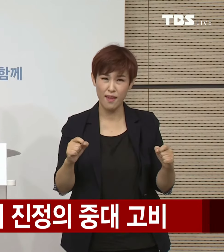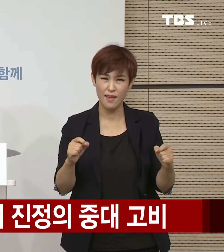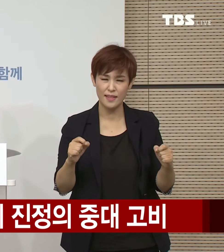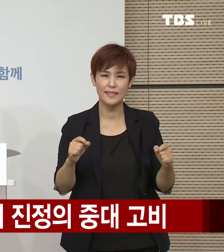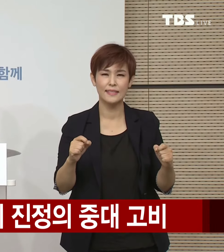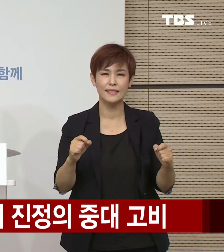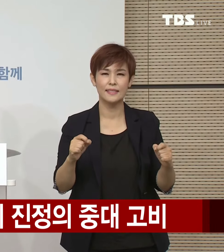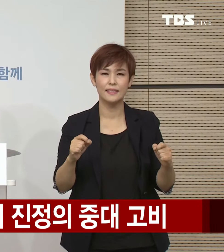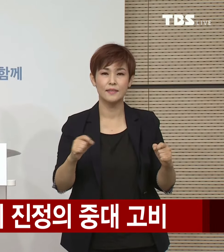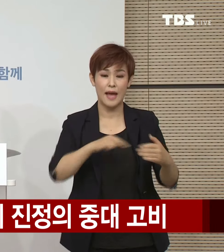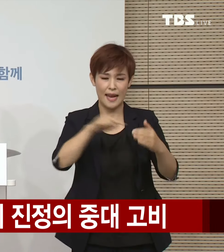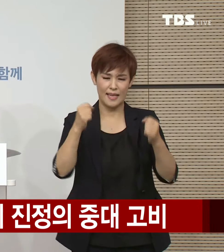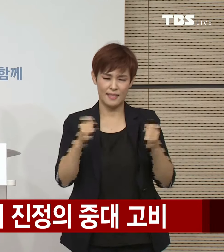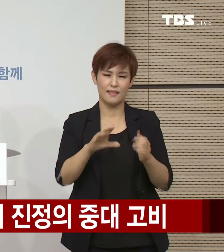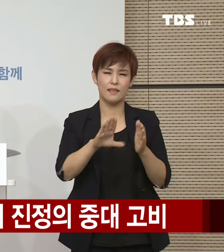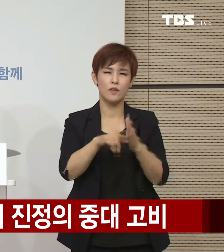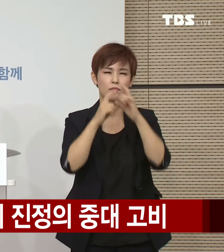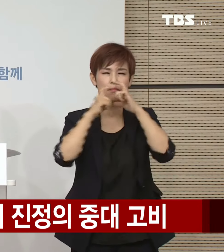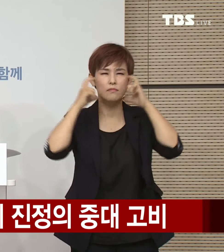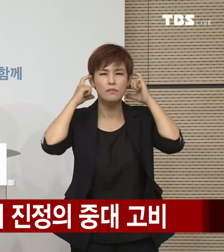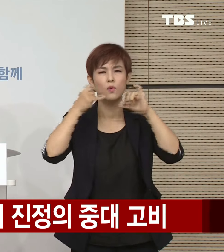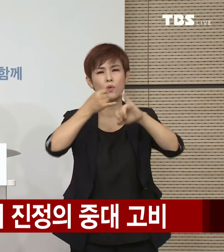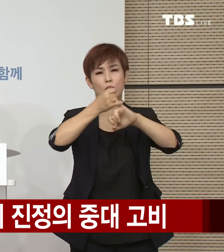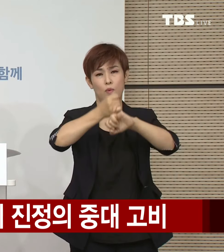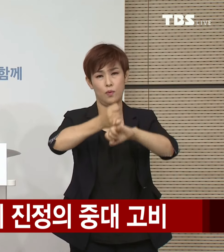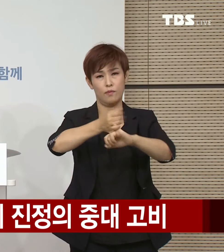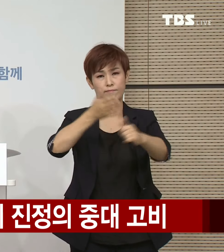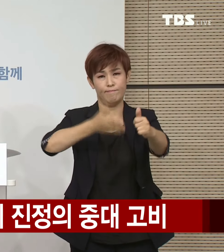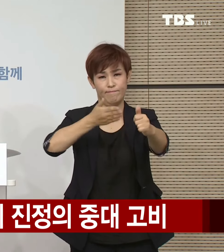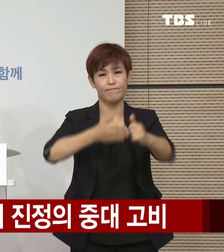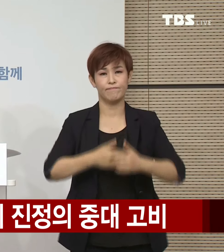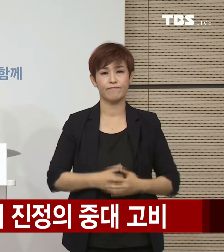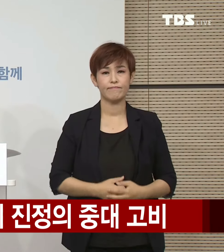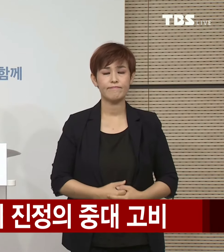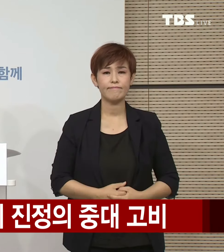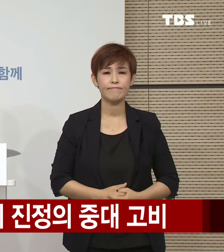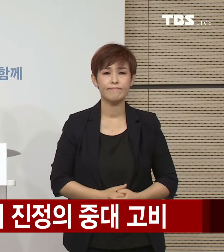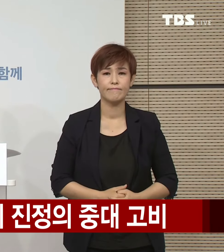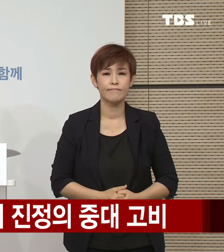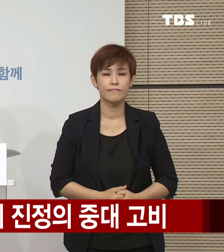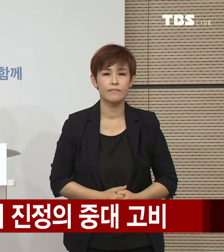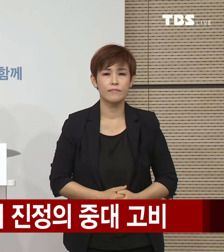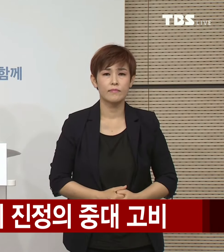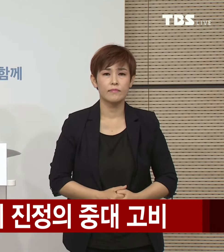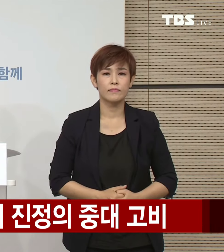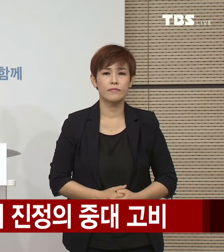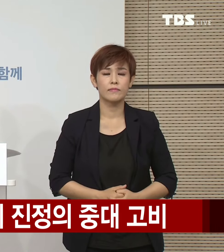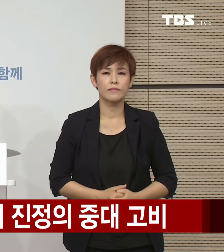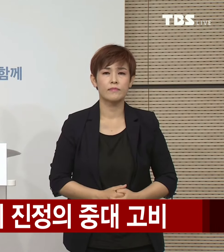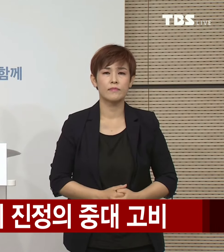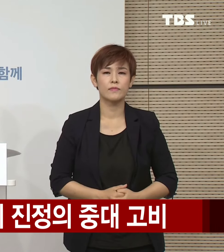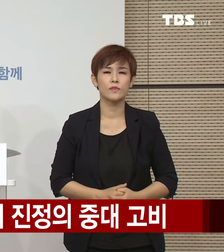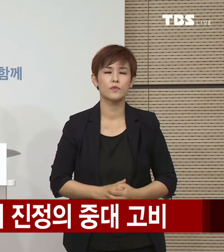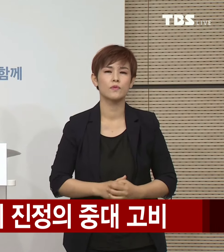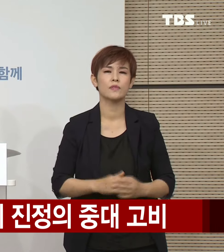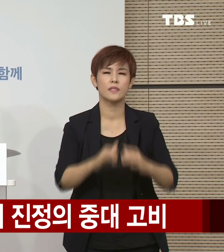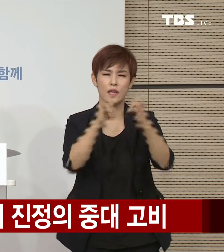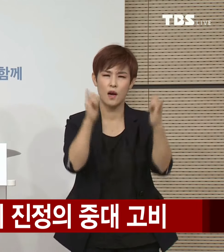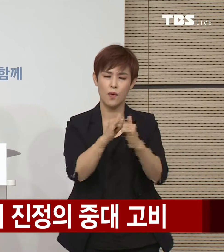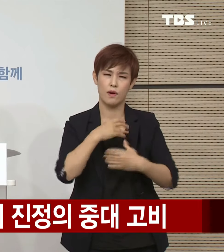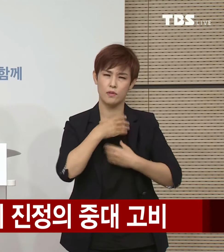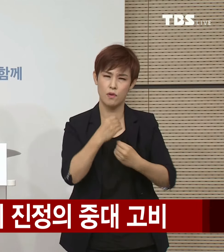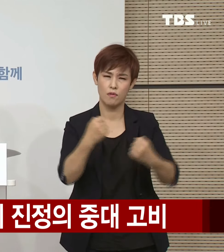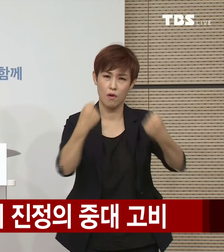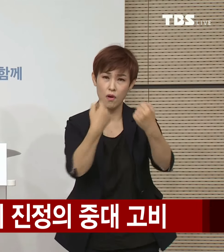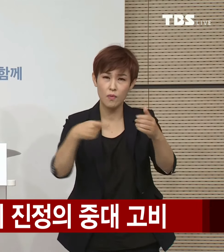실내에서도 마스크를 꼭 착용해 주시길 부탁드립니다. 우리 공동체의 안전과 건강을 지키기